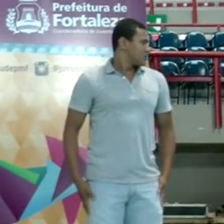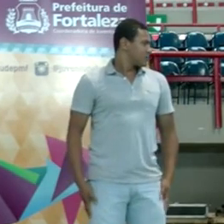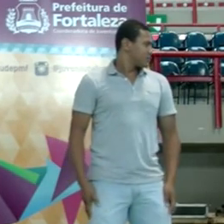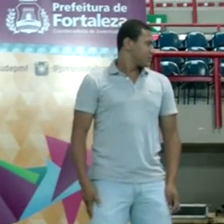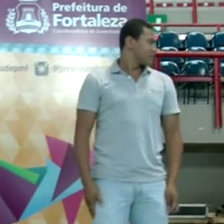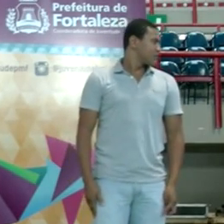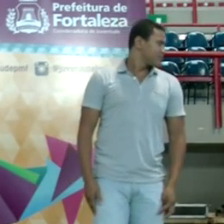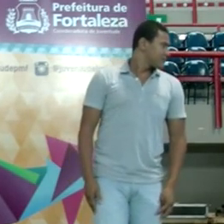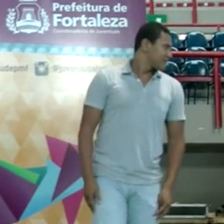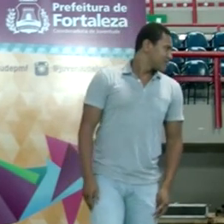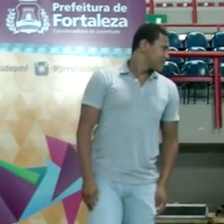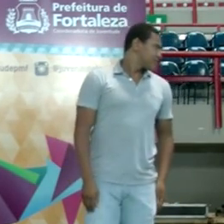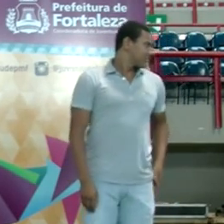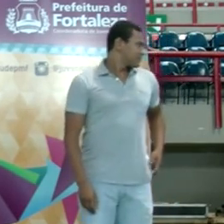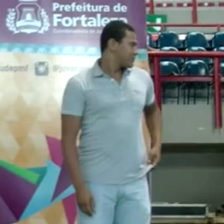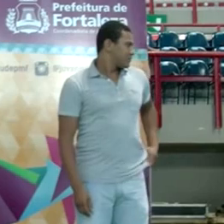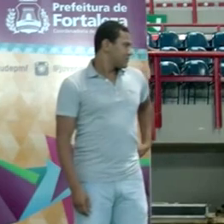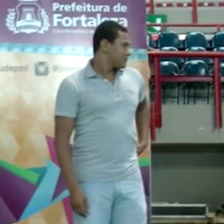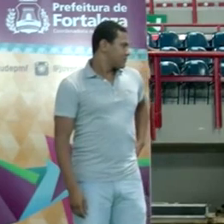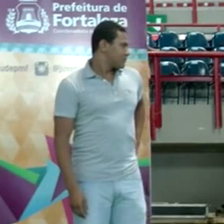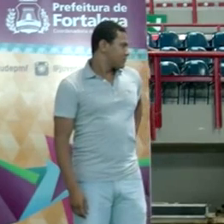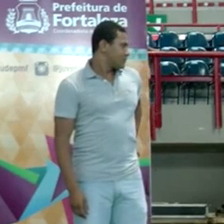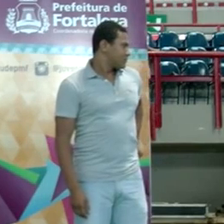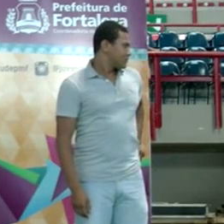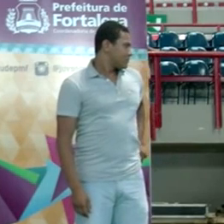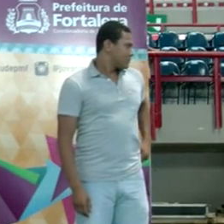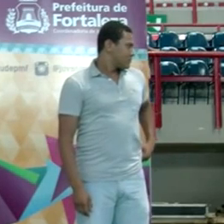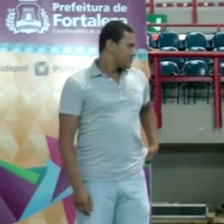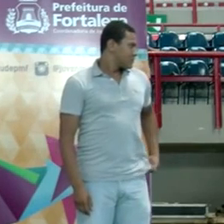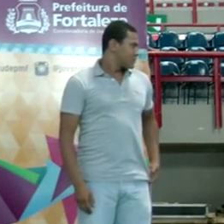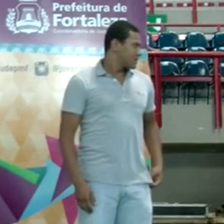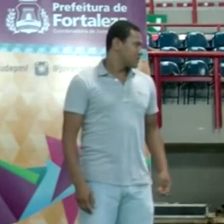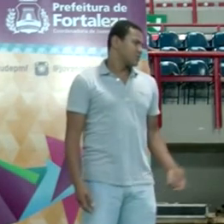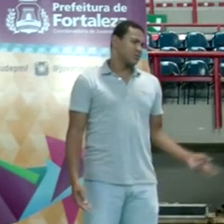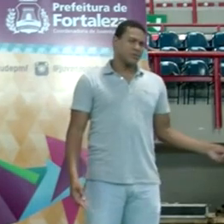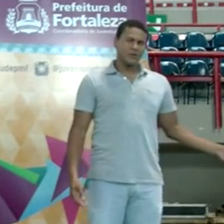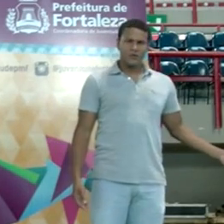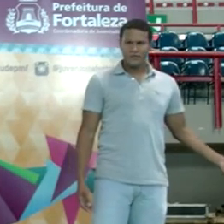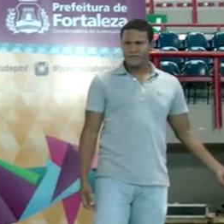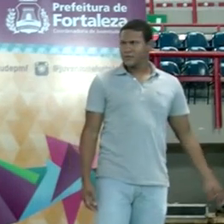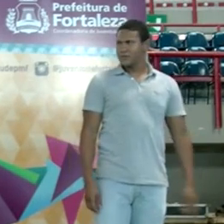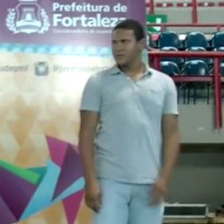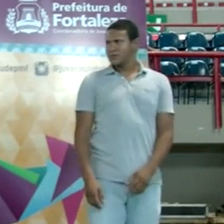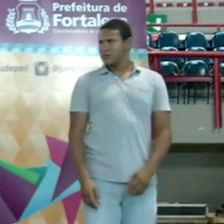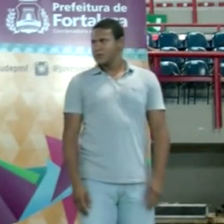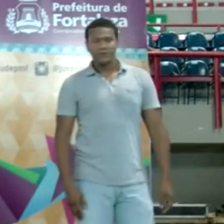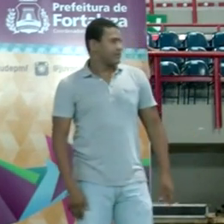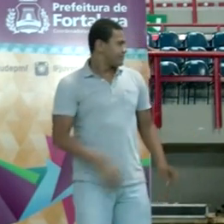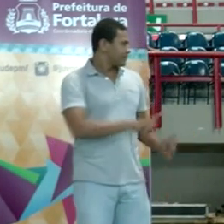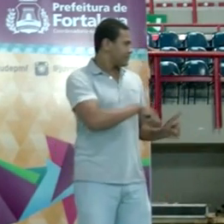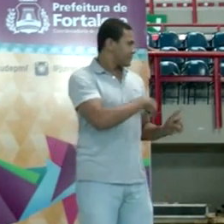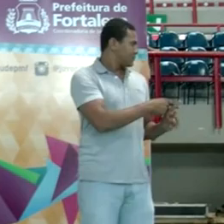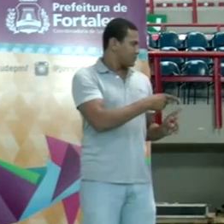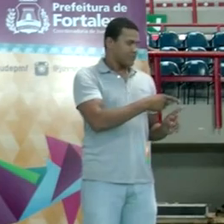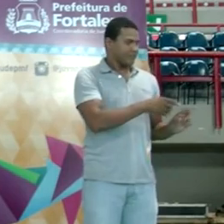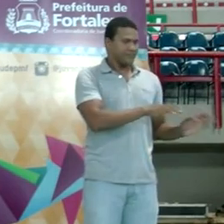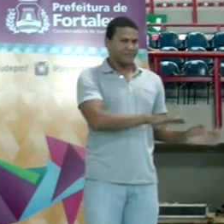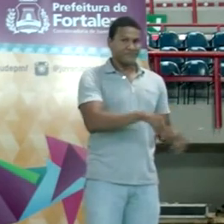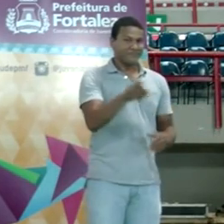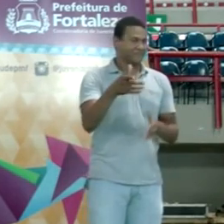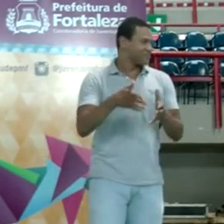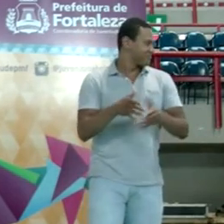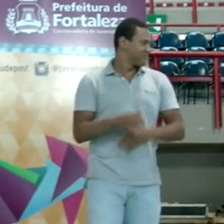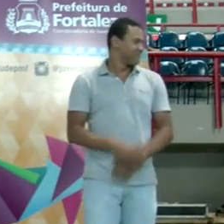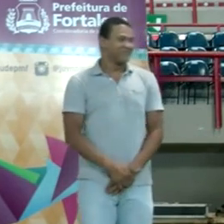Como deu para ver, essa questão é uma questão que eu iria falar sobre indústria, sobre industrialização e, como eu posso dizer,